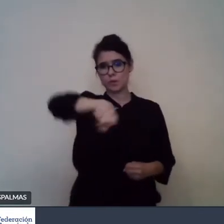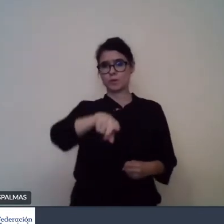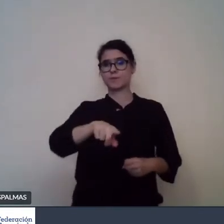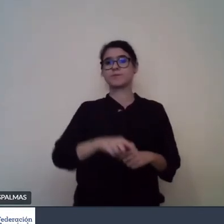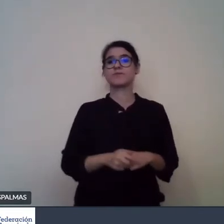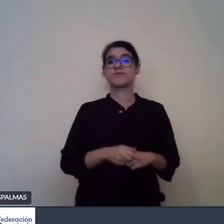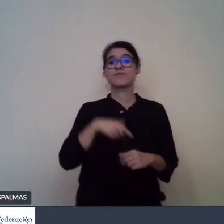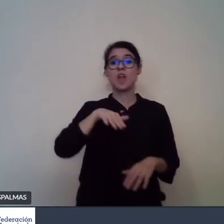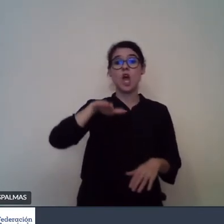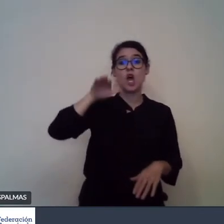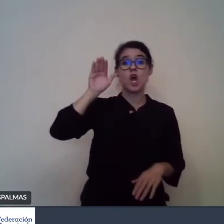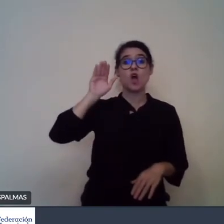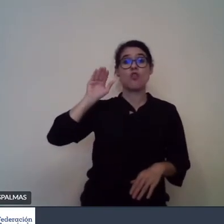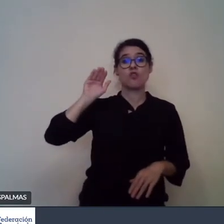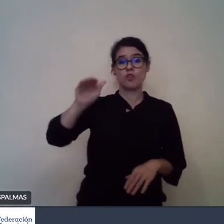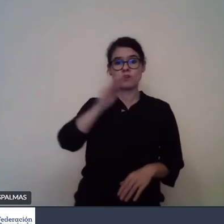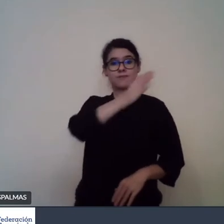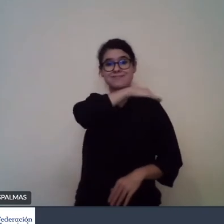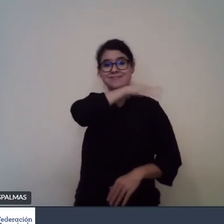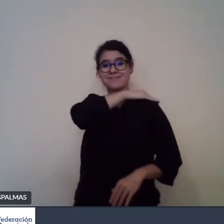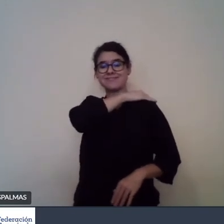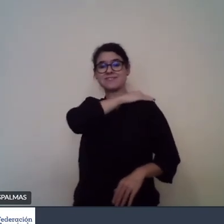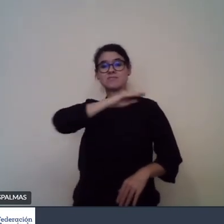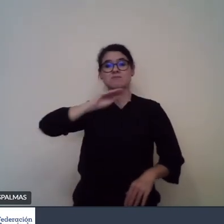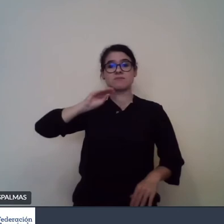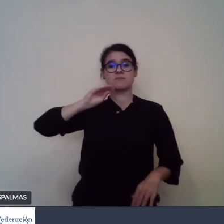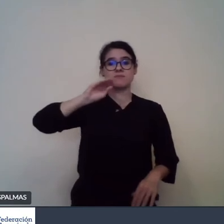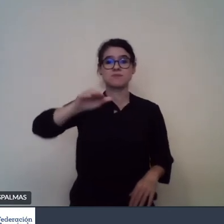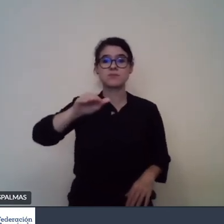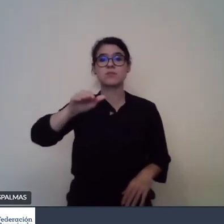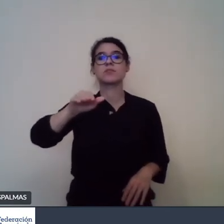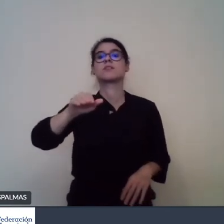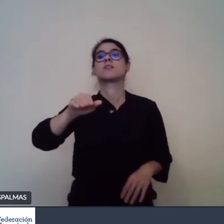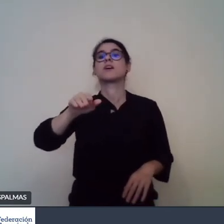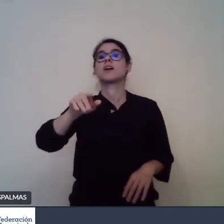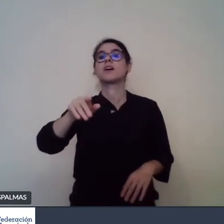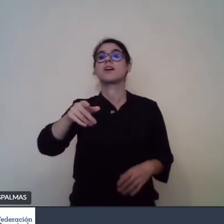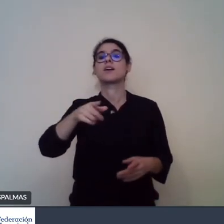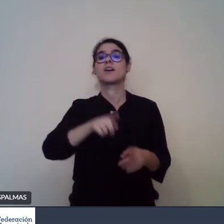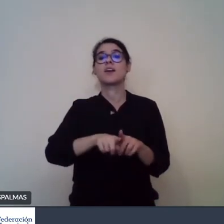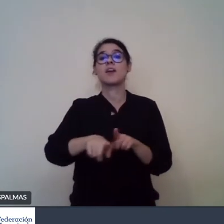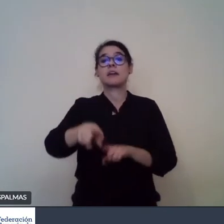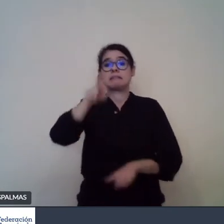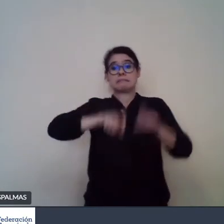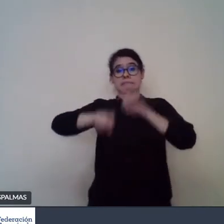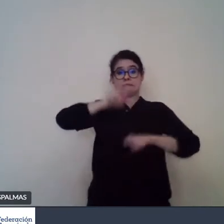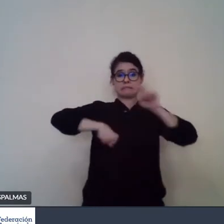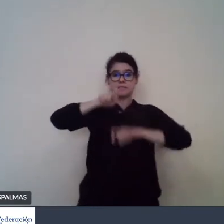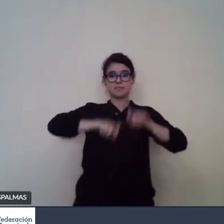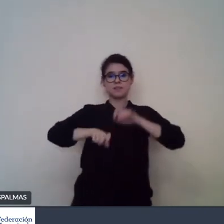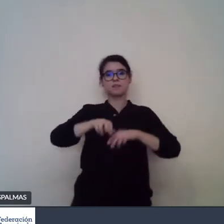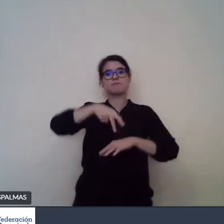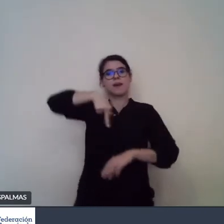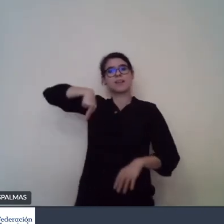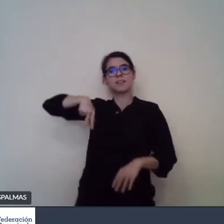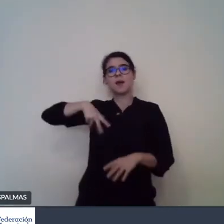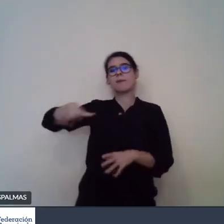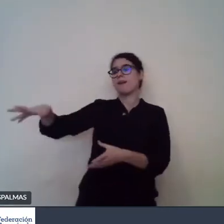Toca la espalda y se va hacia atrás. Juego interesante, muy interesante de juego de pies. Se va hacia atrás para el short roll y la continuación hacia